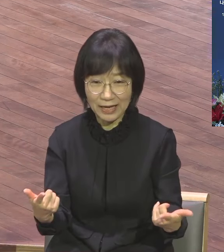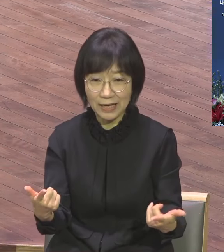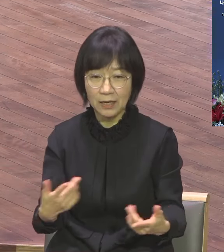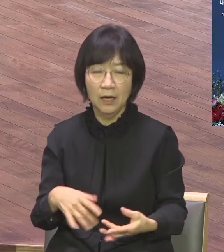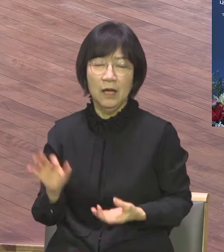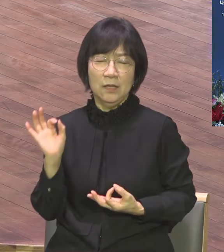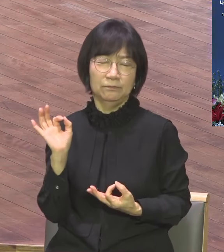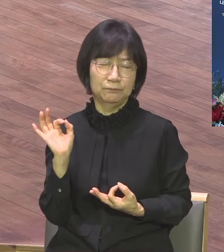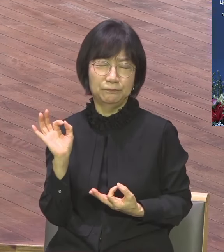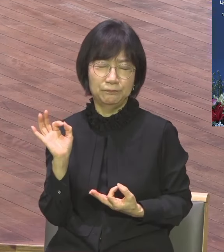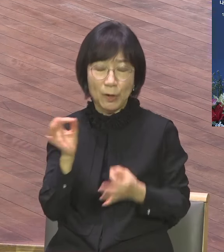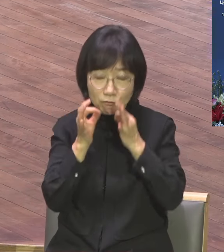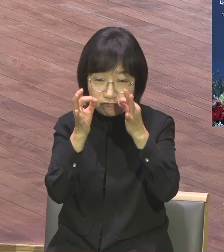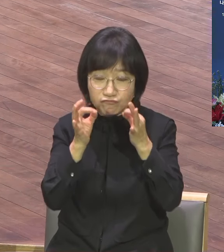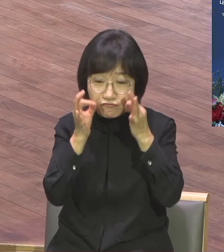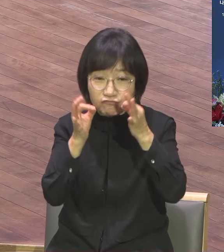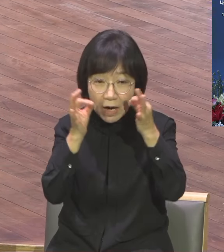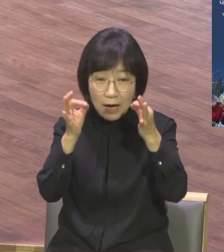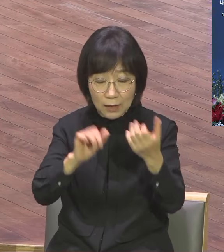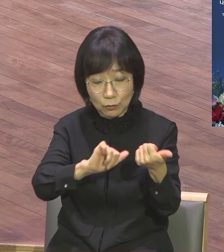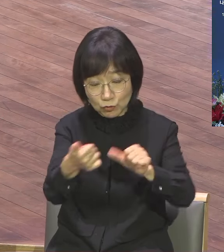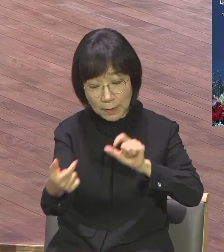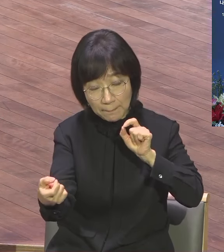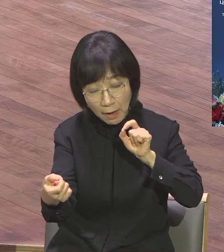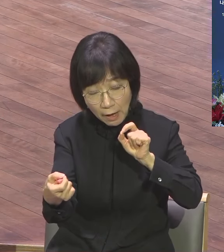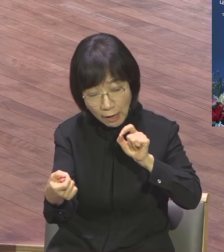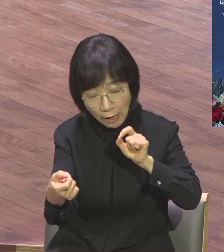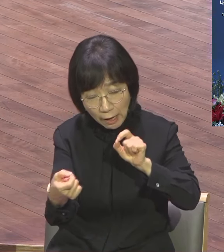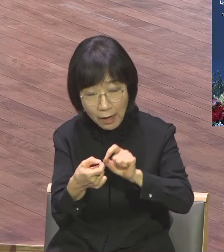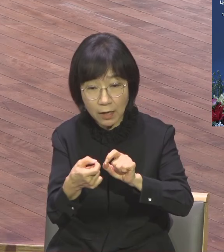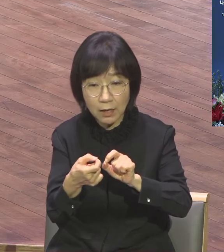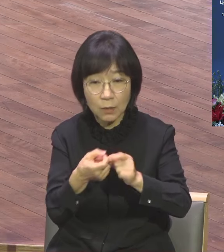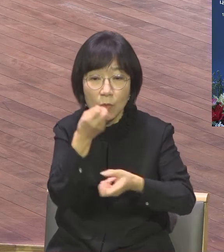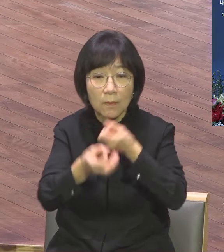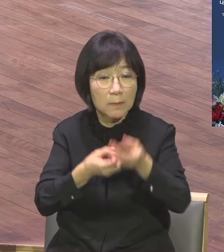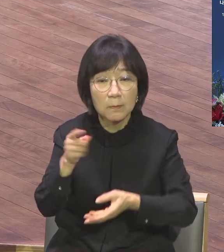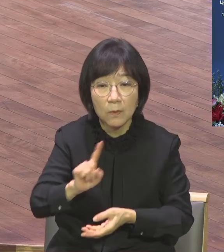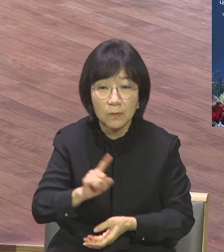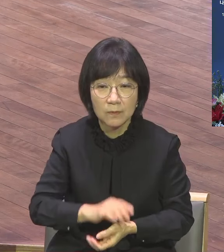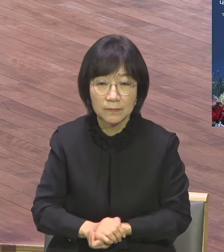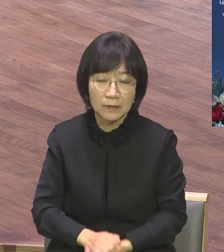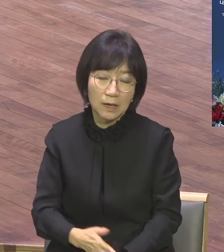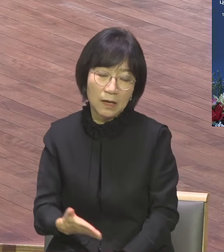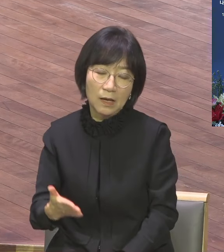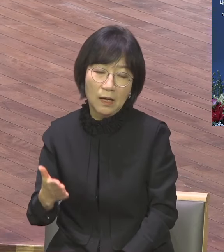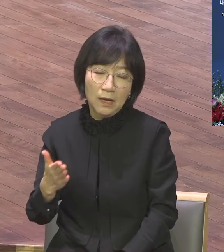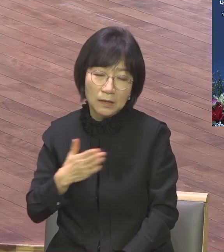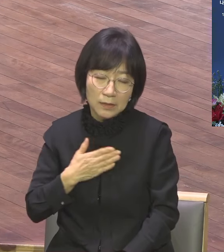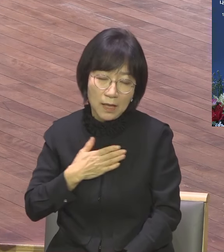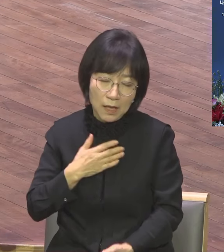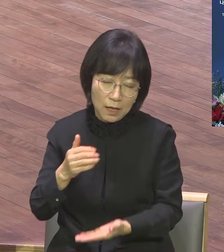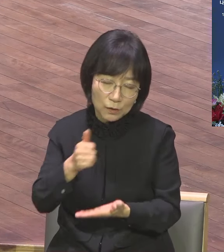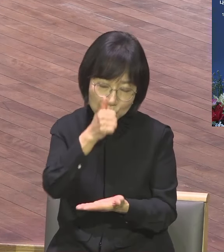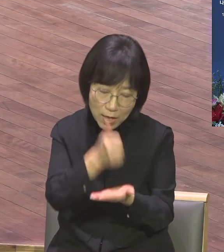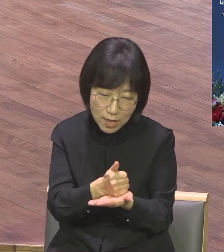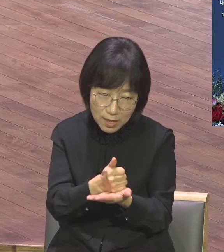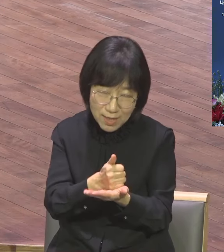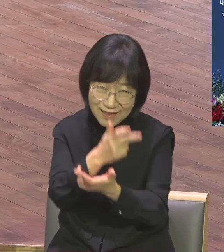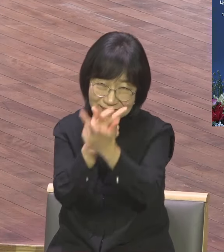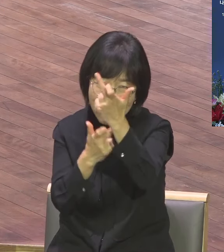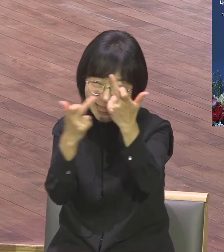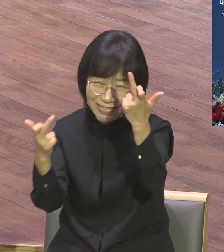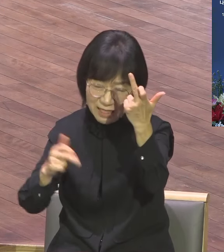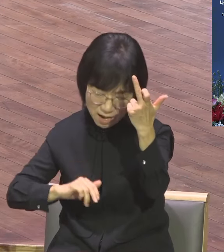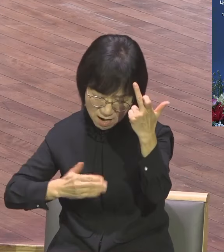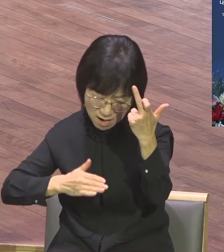그렇게 돈을 닦은 성철 스님이 돌아가실 때 마지막 열반송입니다. 내 제업이 수미산을